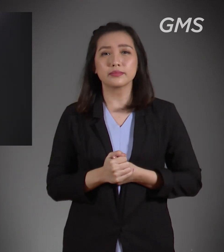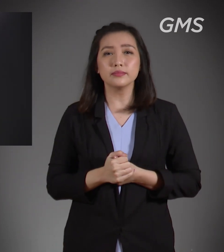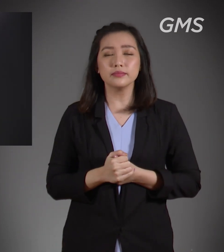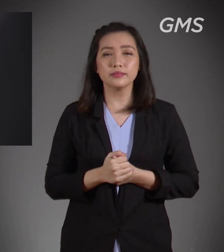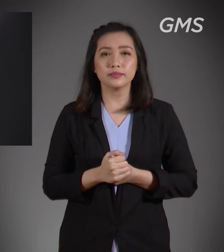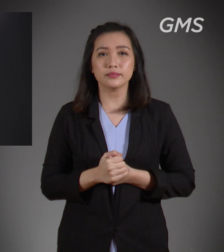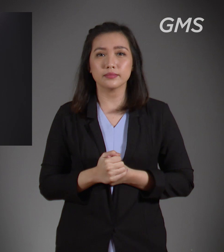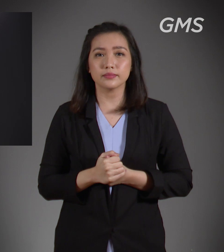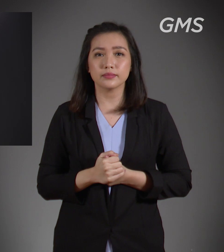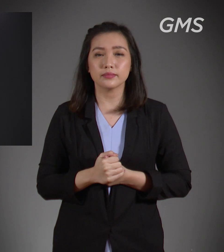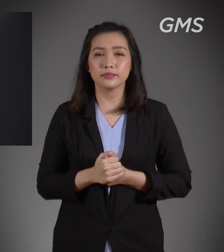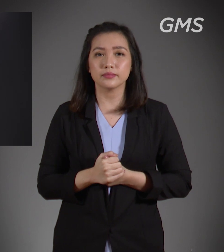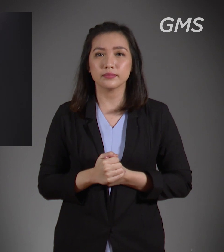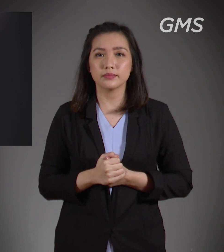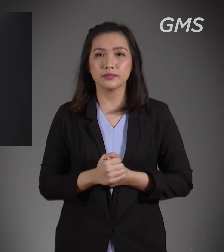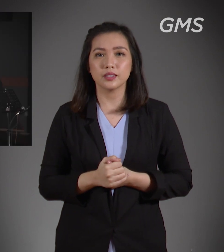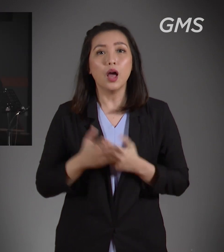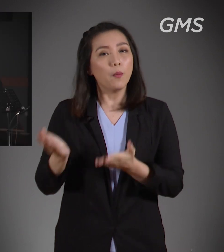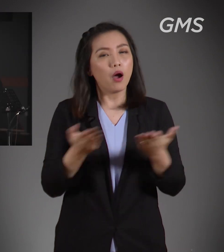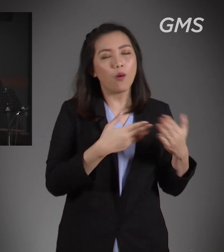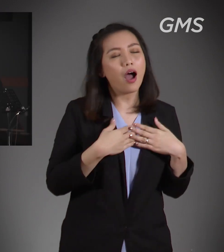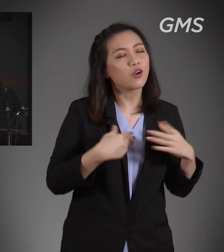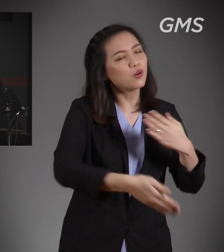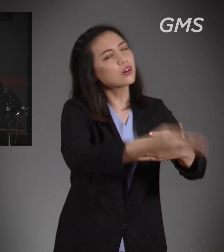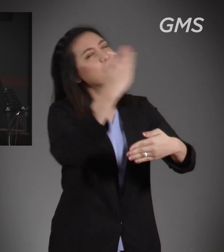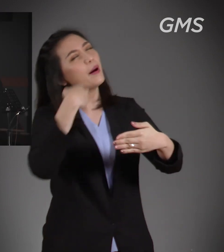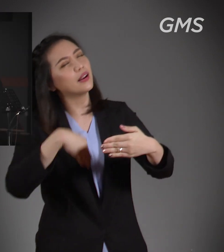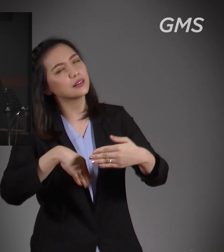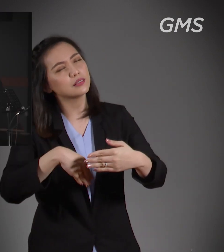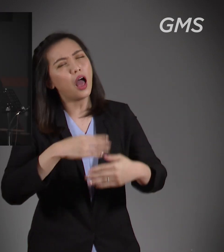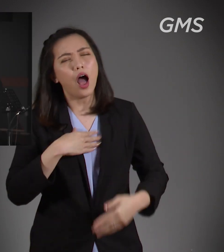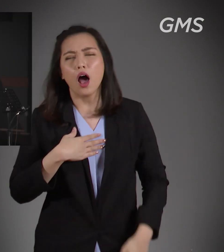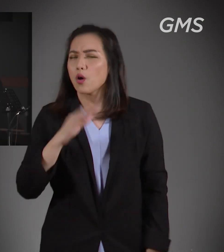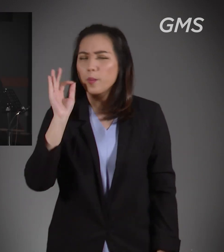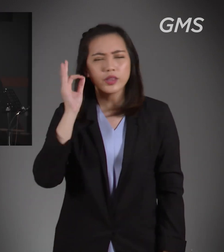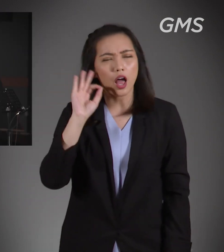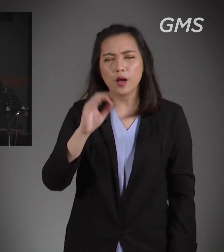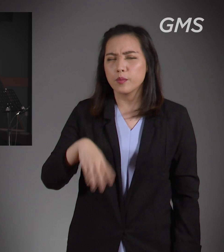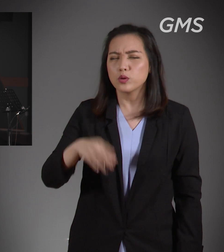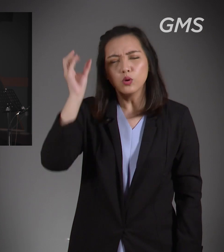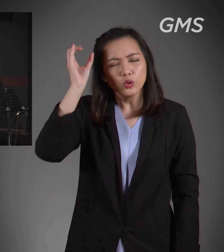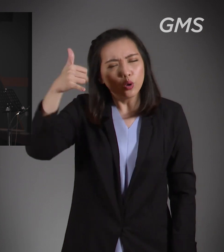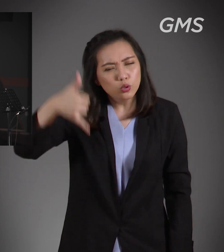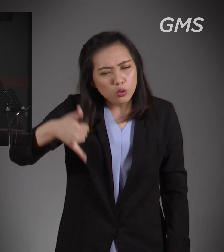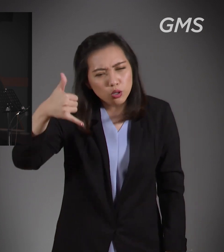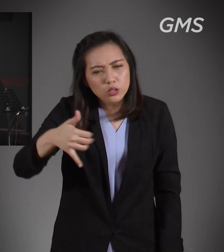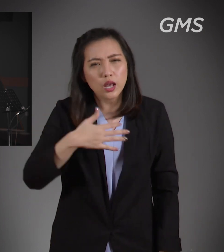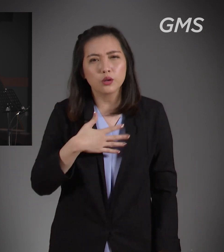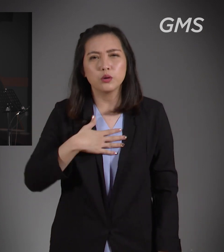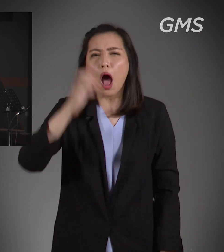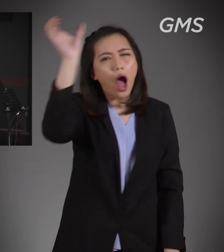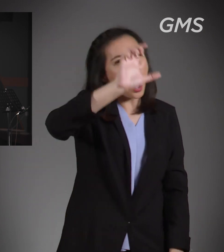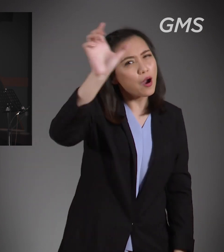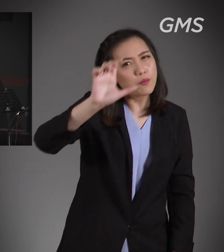keturunanku. Bahwa aku kembali kepadamu, aku akui dosaku, hapuskanlah dosaku dengan kasih